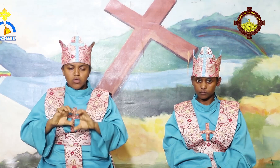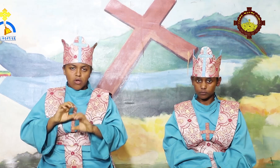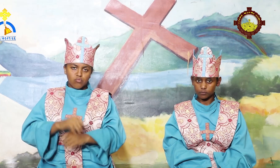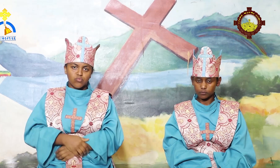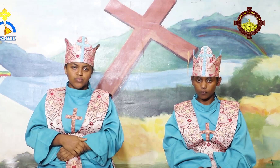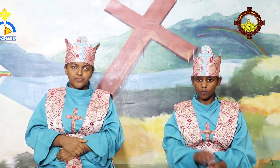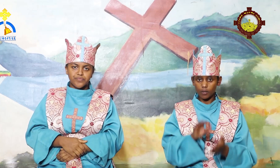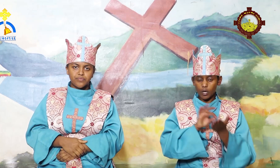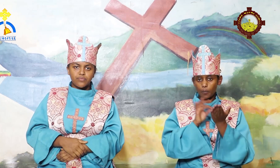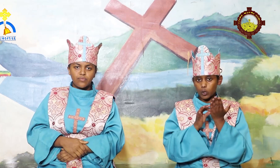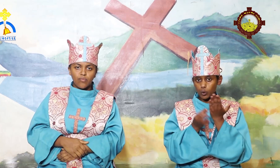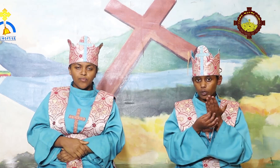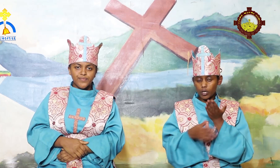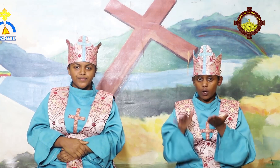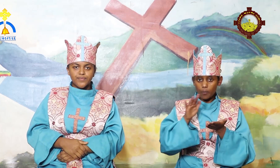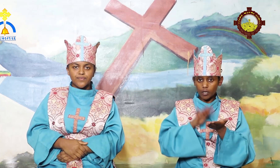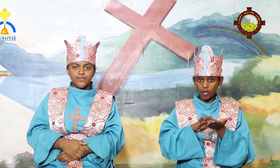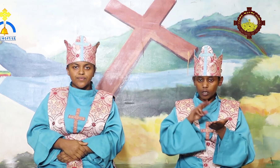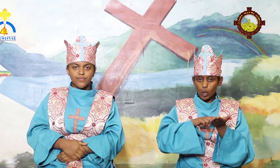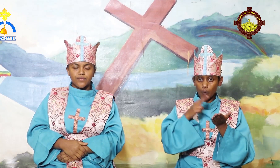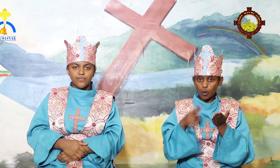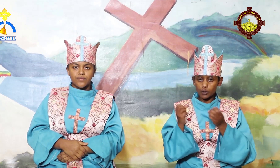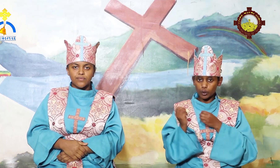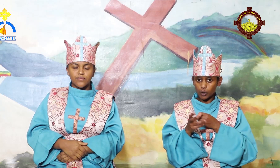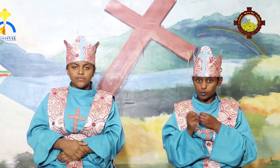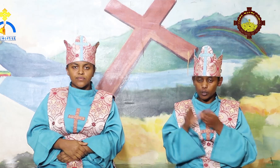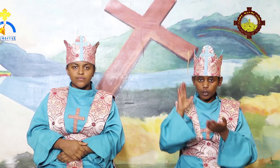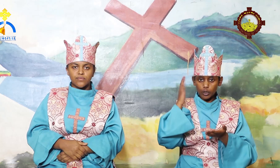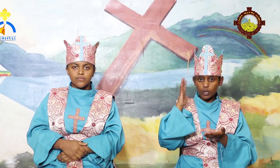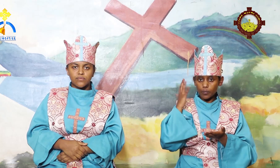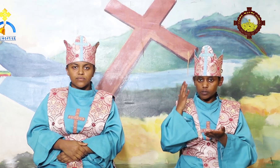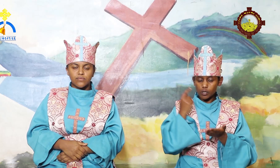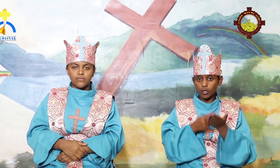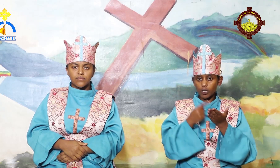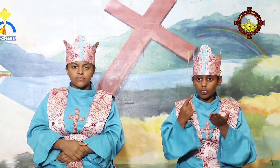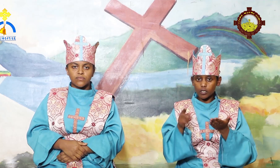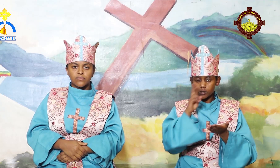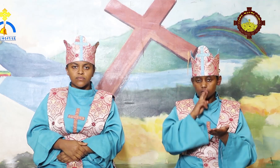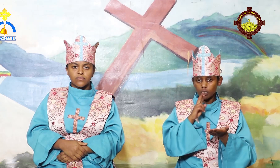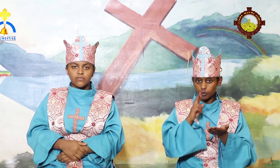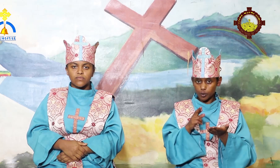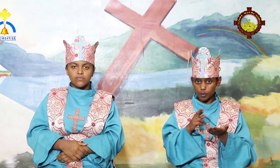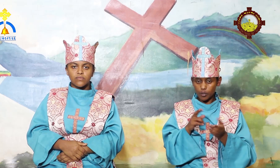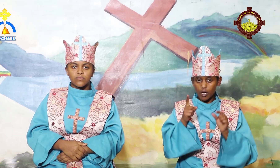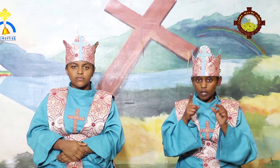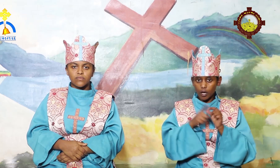ይወድቃሉ፣ ይክዳሉ። በእሾህም መካከል በወደቀው ዘር የተመሰሉ